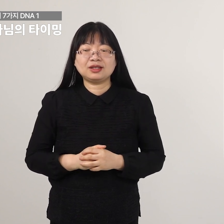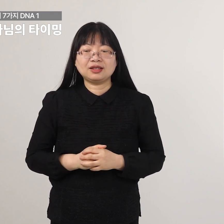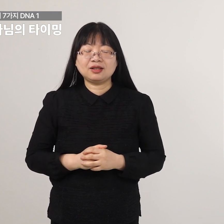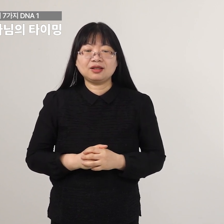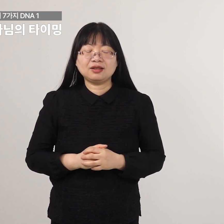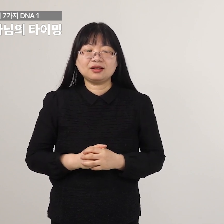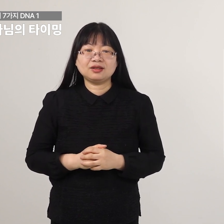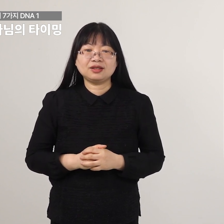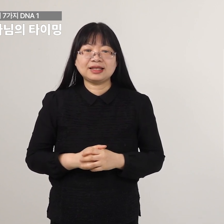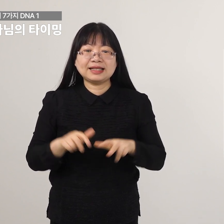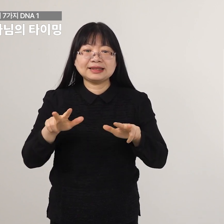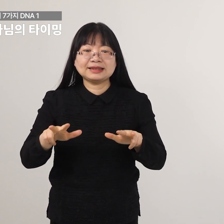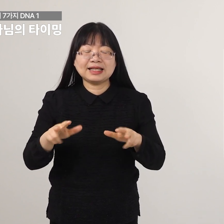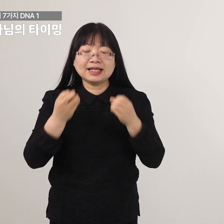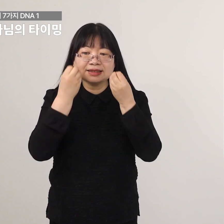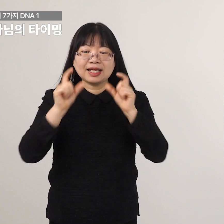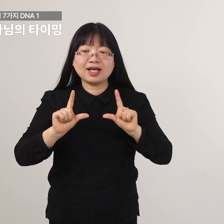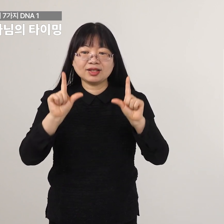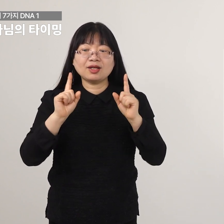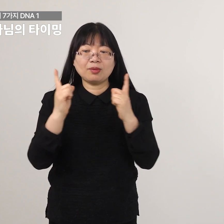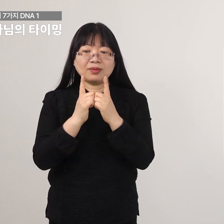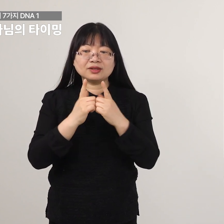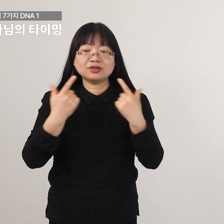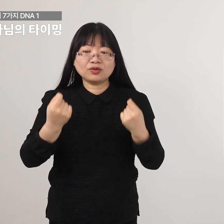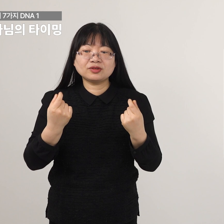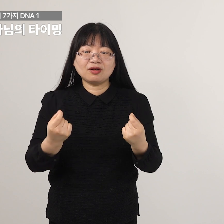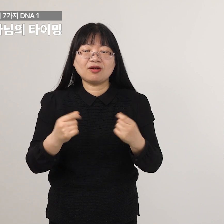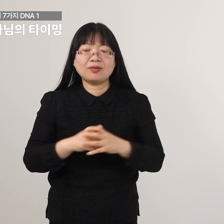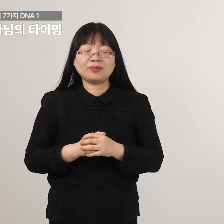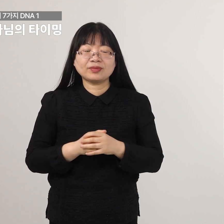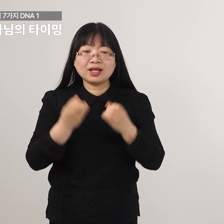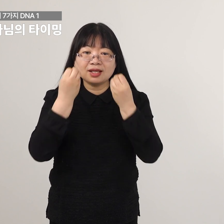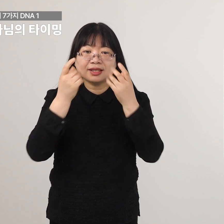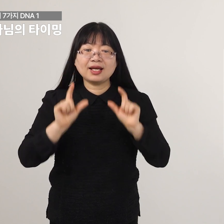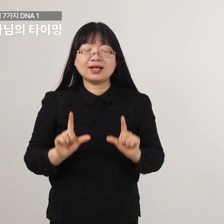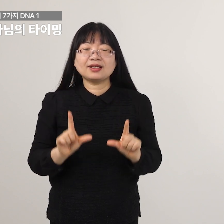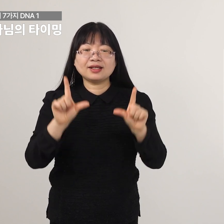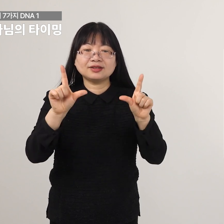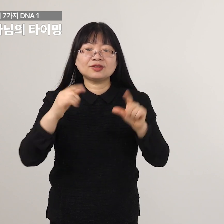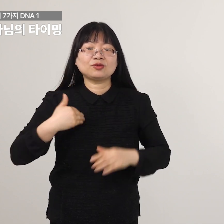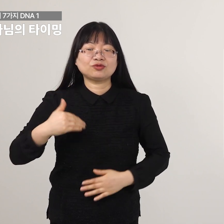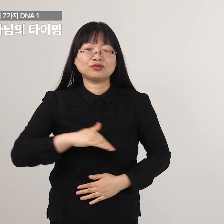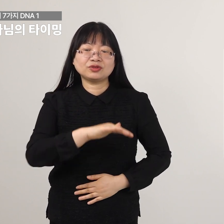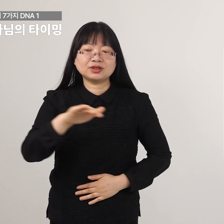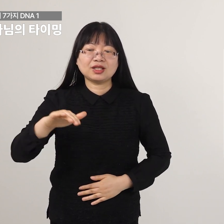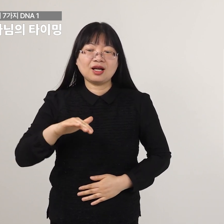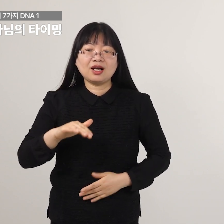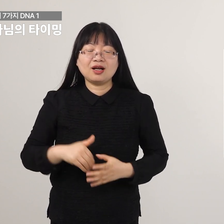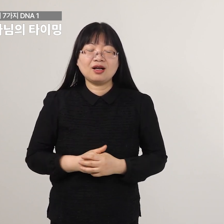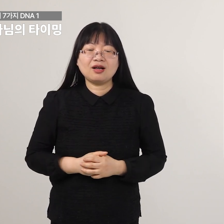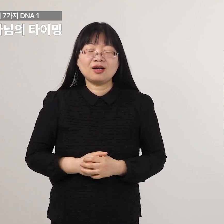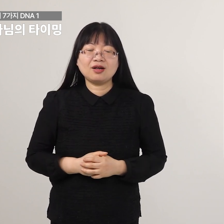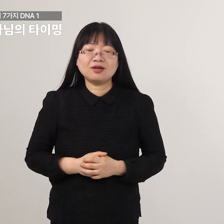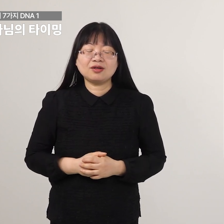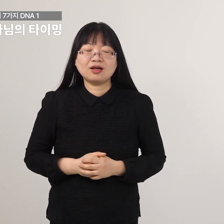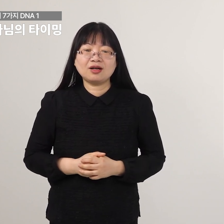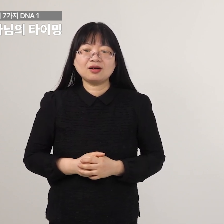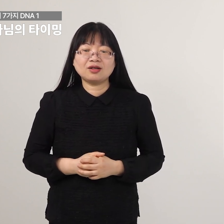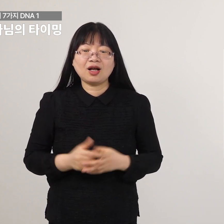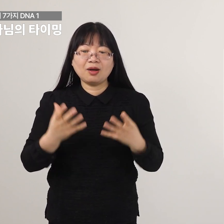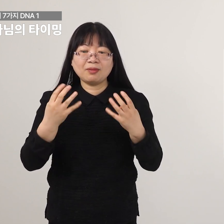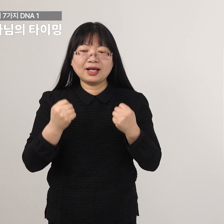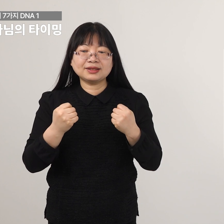그래서 이제 새해를 맞은 만큼 새해에는 우리가 많은 또 작정도 하고